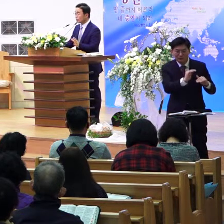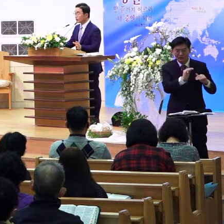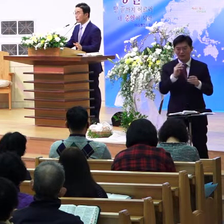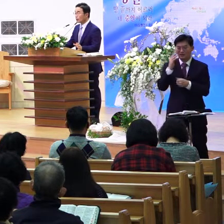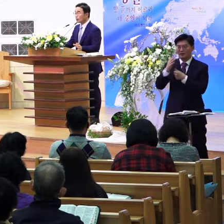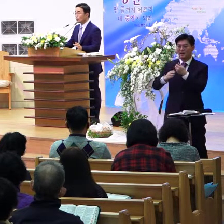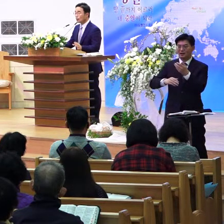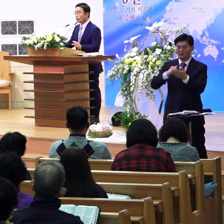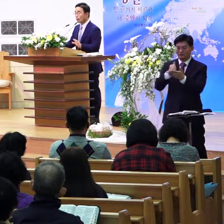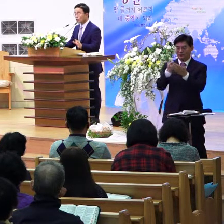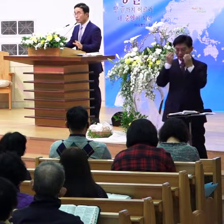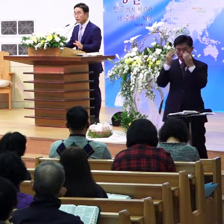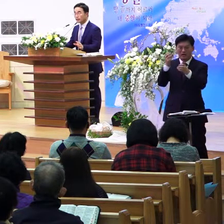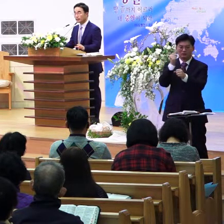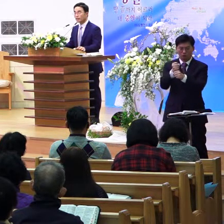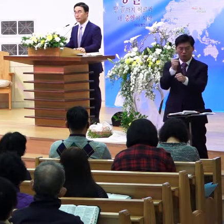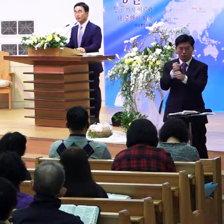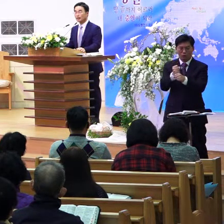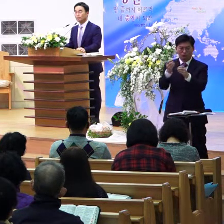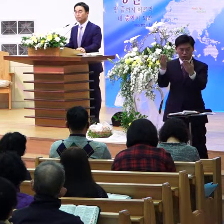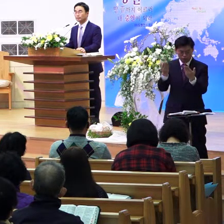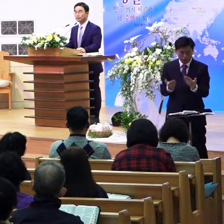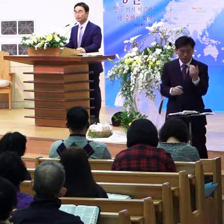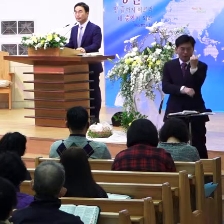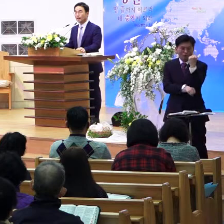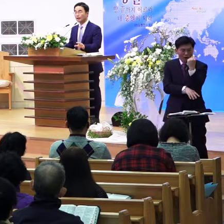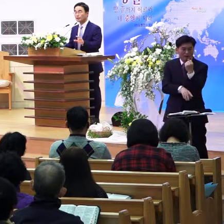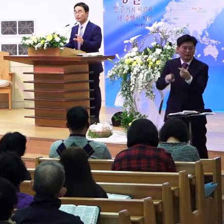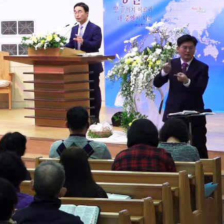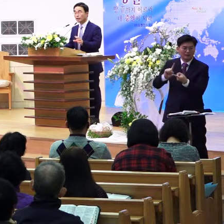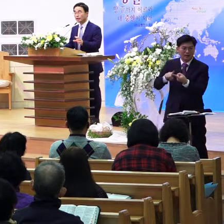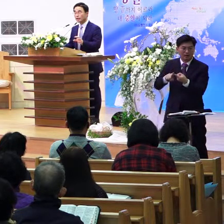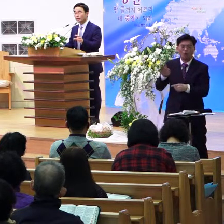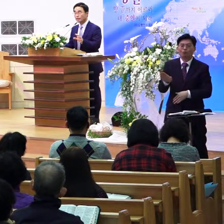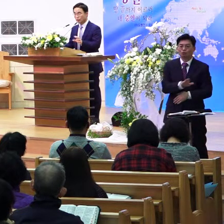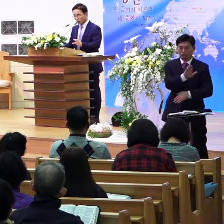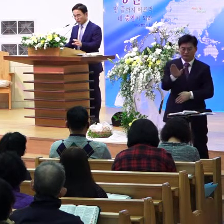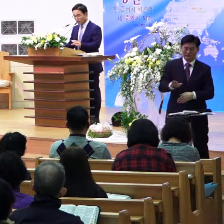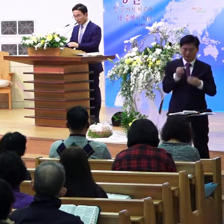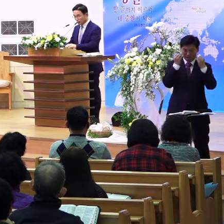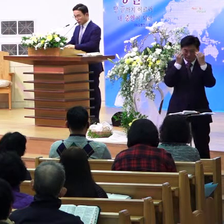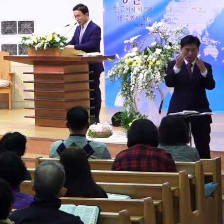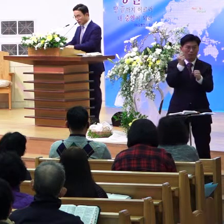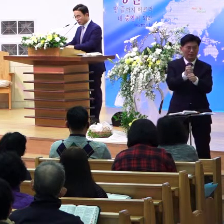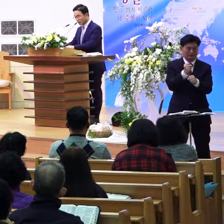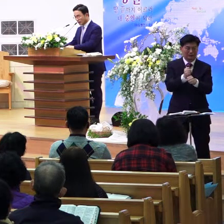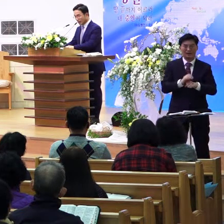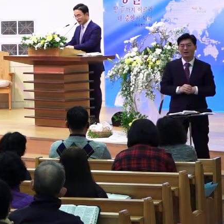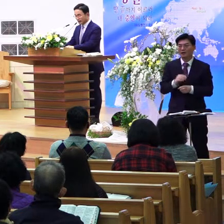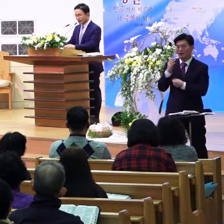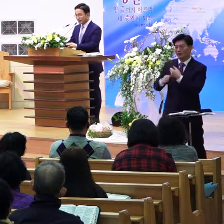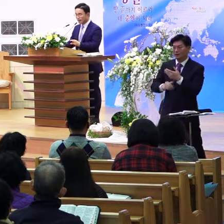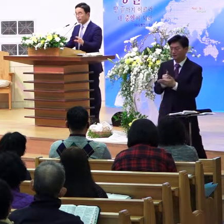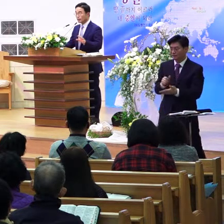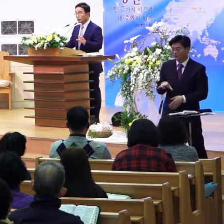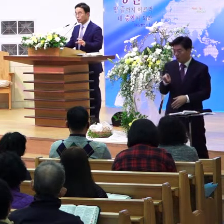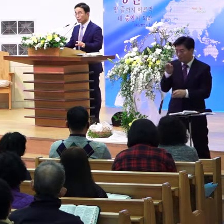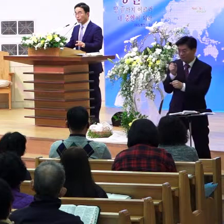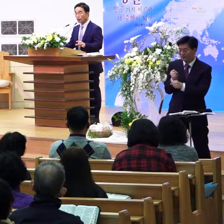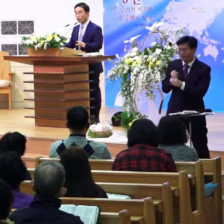창조의 원형대로 회복시키는 능력입니다. 하나님께서 우리를 처음 창조하셨을 때에